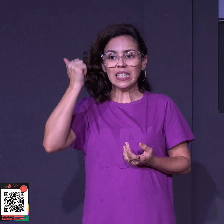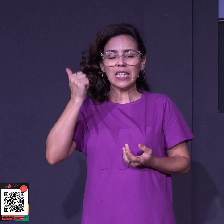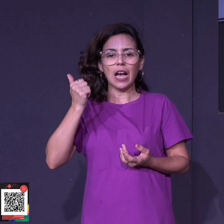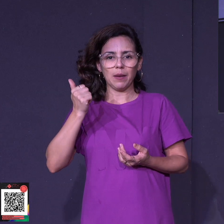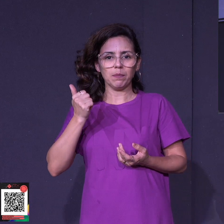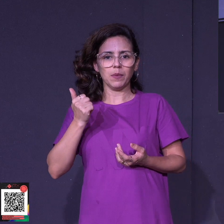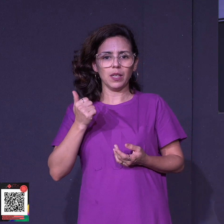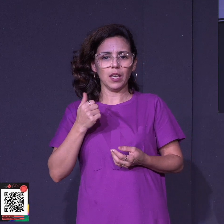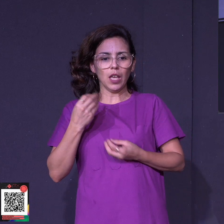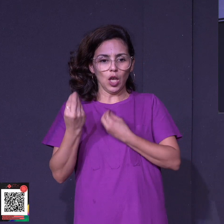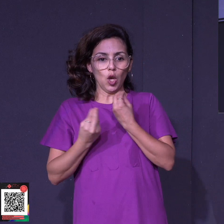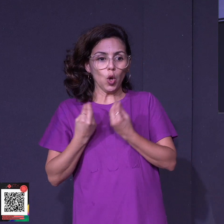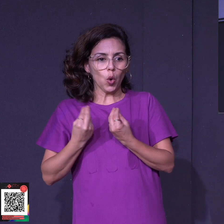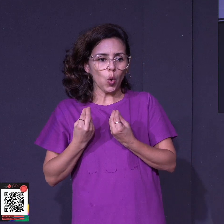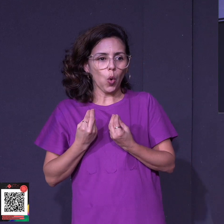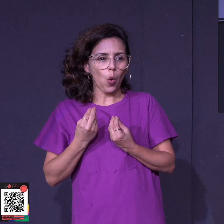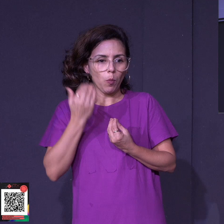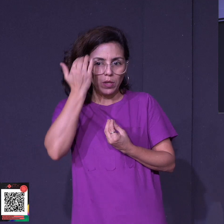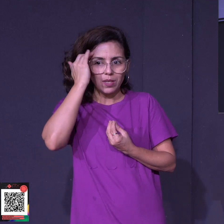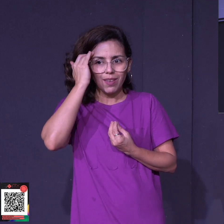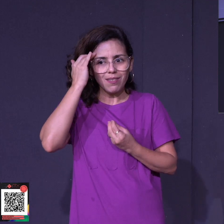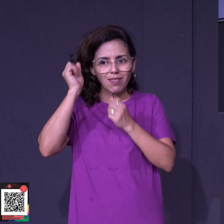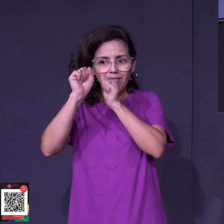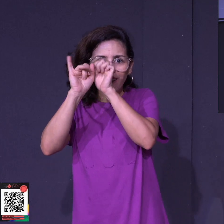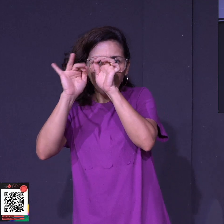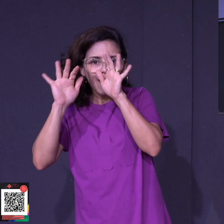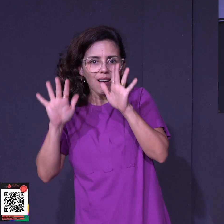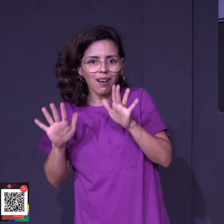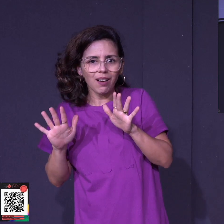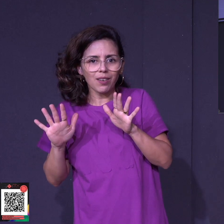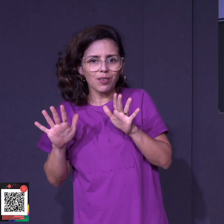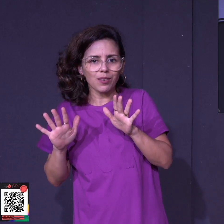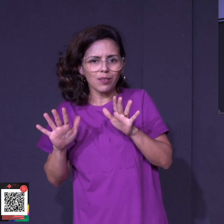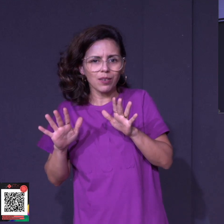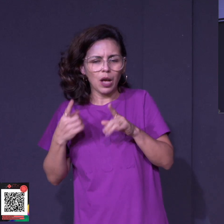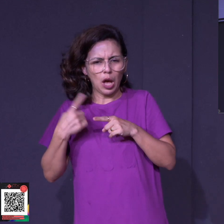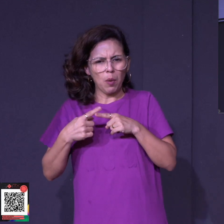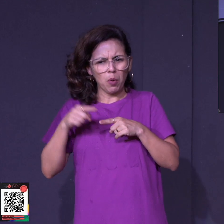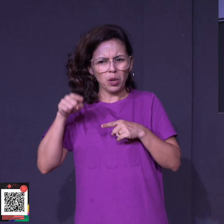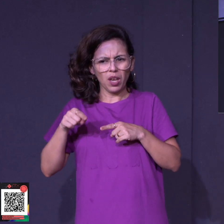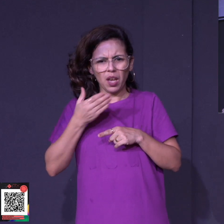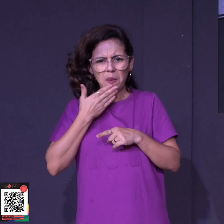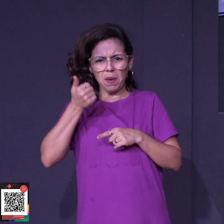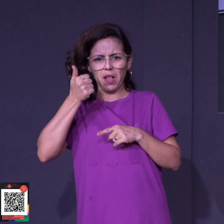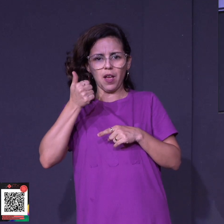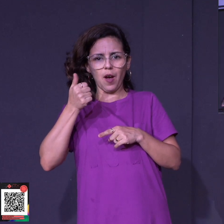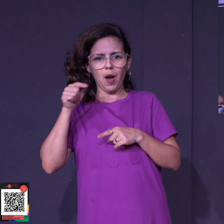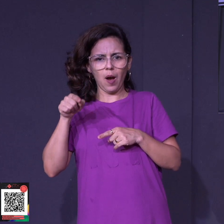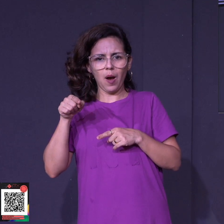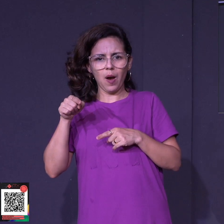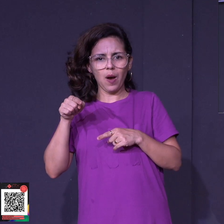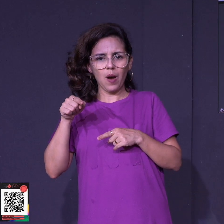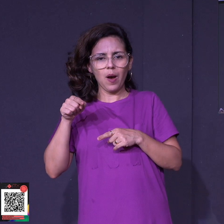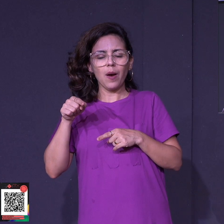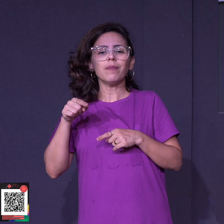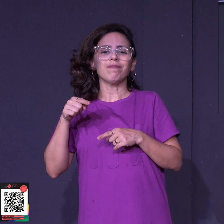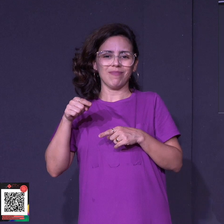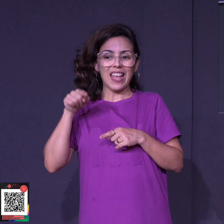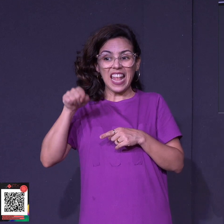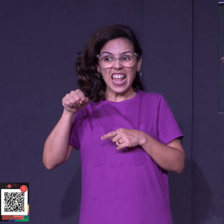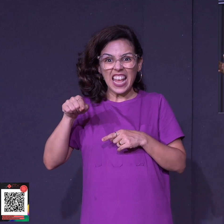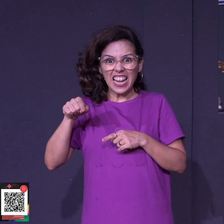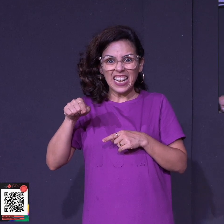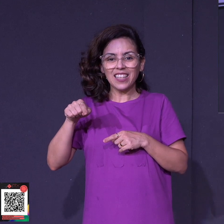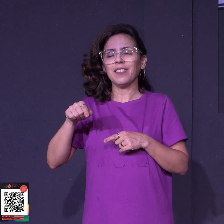melhor, que ele bebe da fonte, ele ouve de Deus, ele fica em silêncio para Deus falar, ele se alimenta da